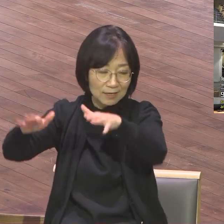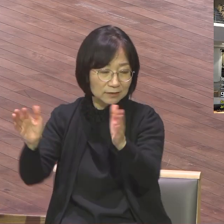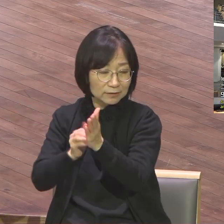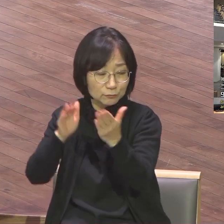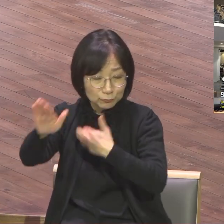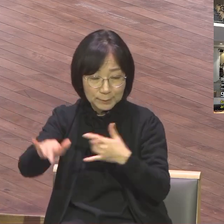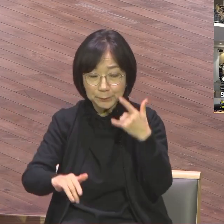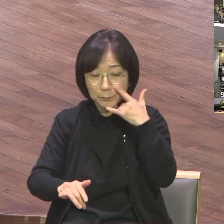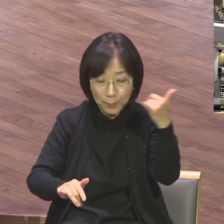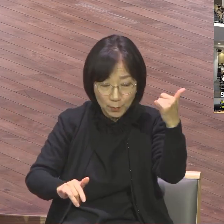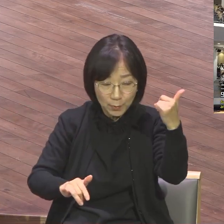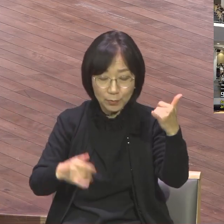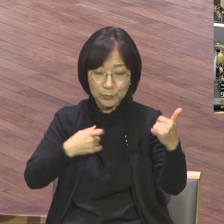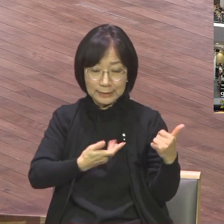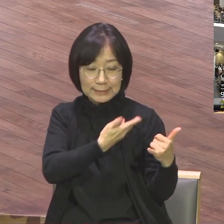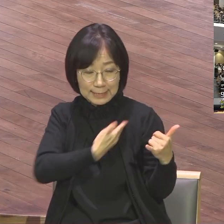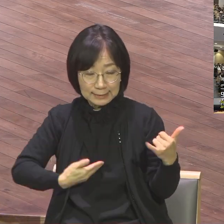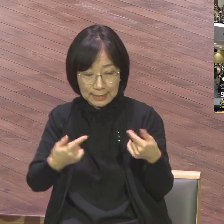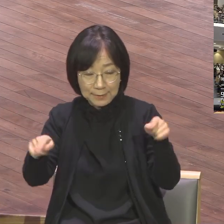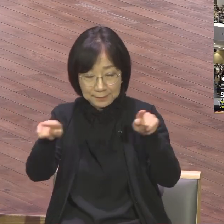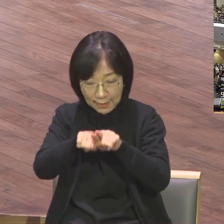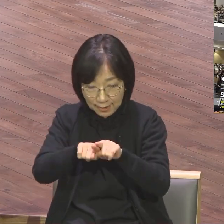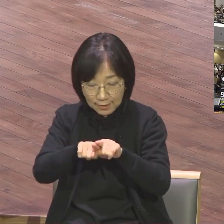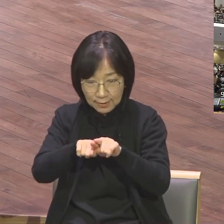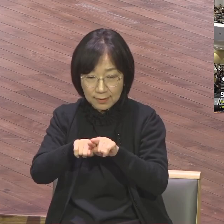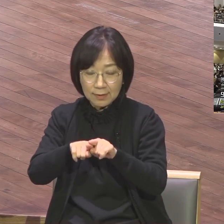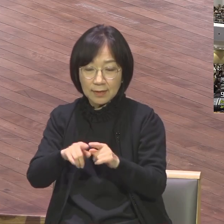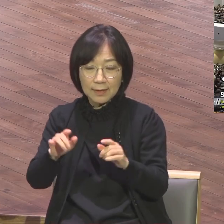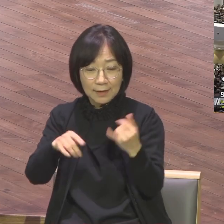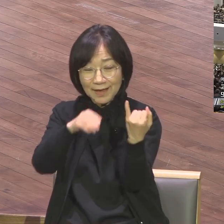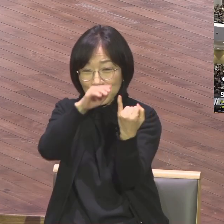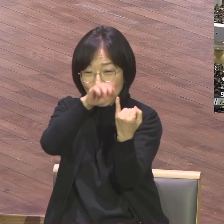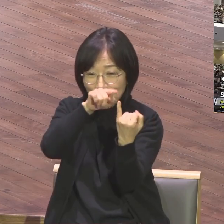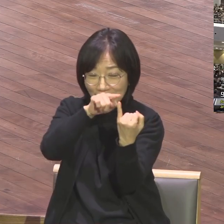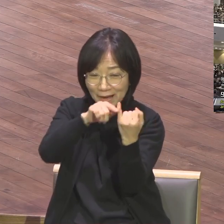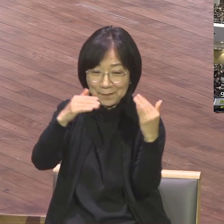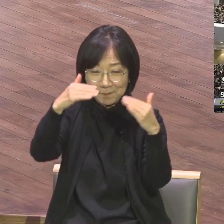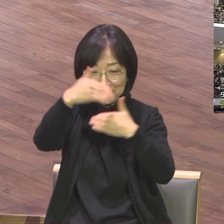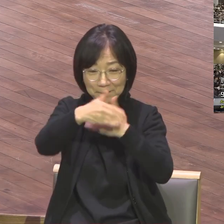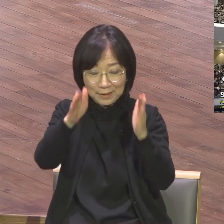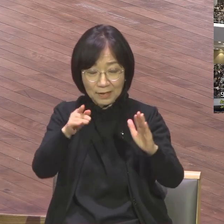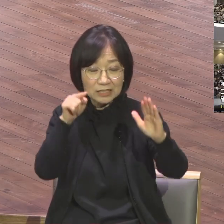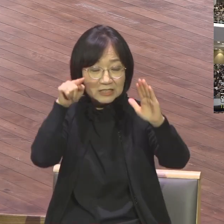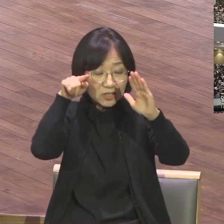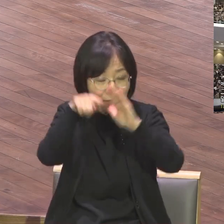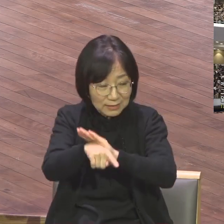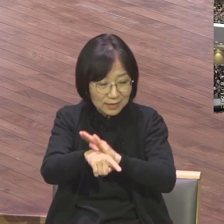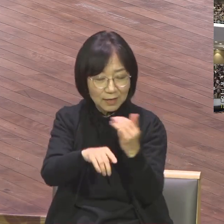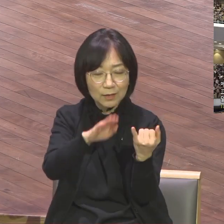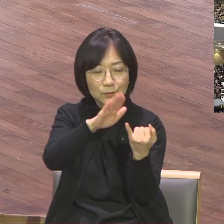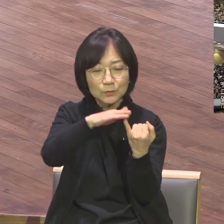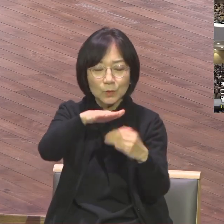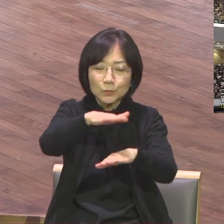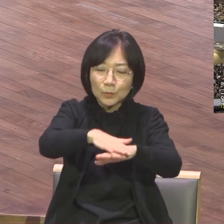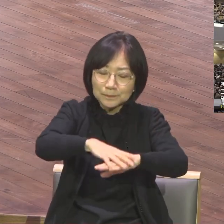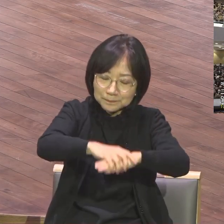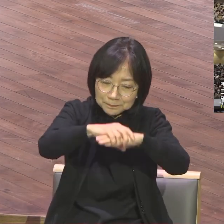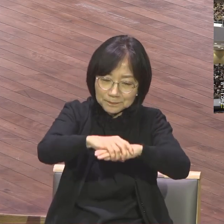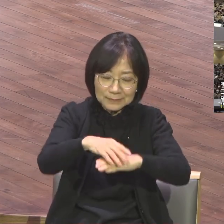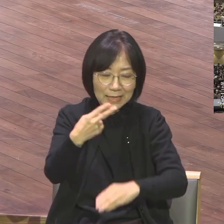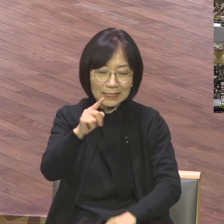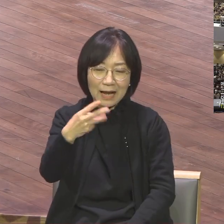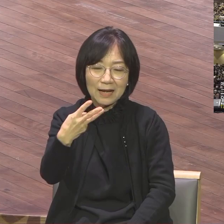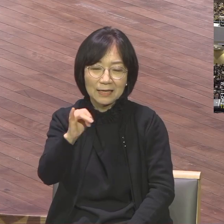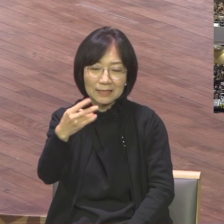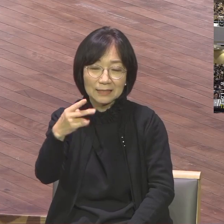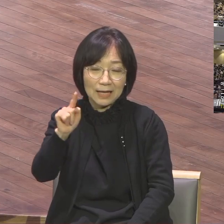아이의 부모와 또 자기와 함께한 자들을 데리시고 아이 있는 곳에 들어가서 그 아이의 손을 잡고 이르시되 달리다굼